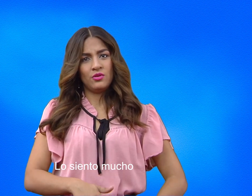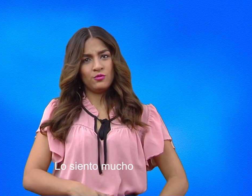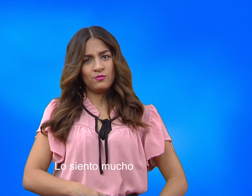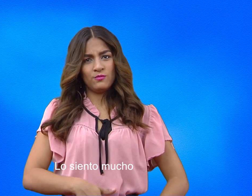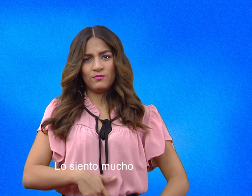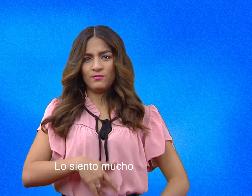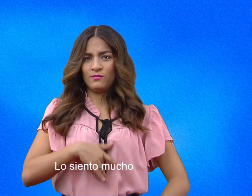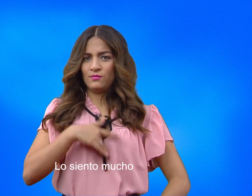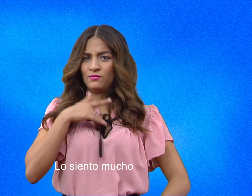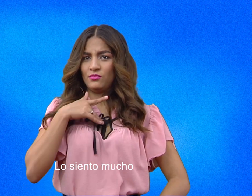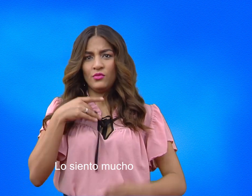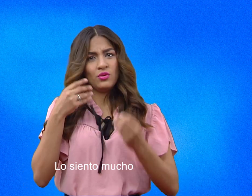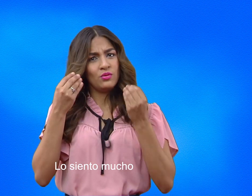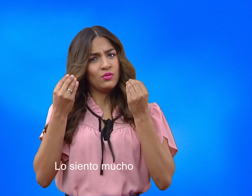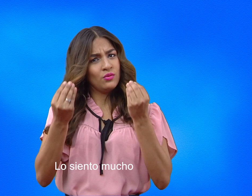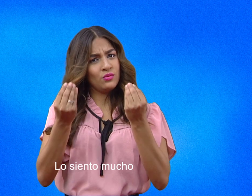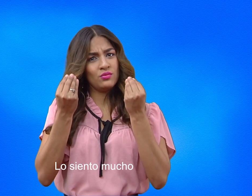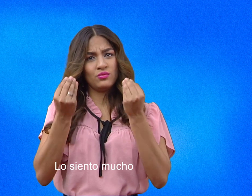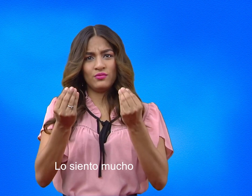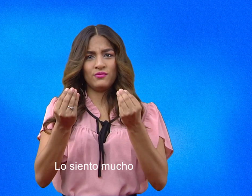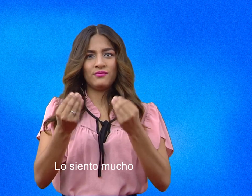Lo siento mucho.